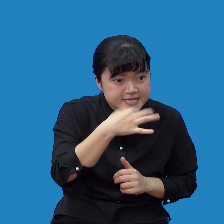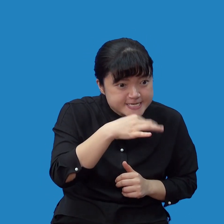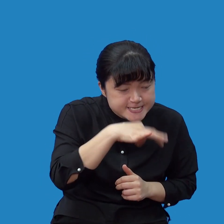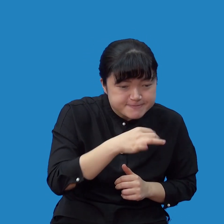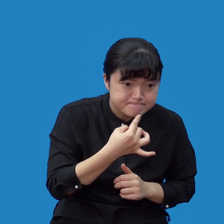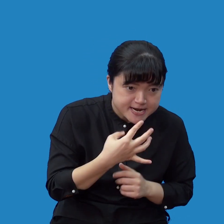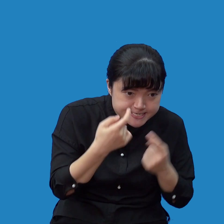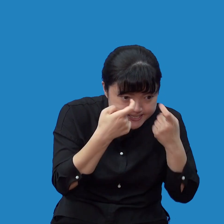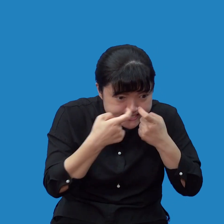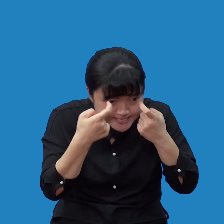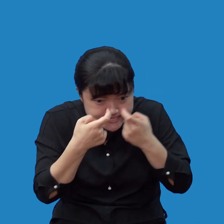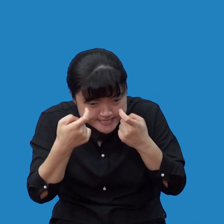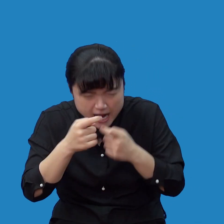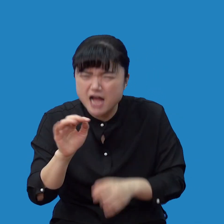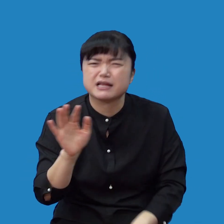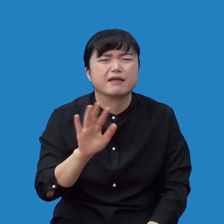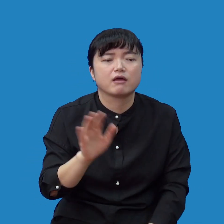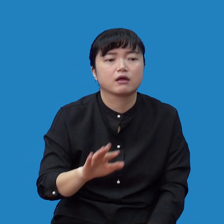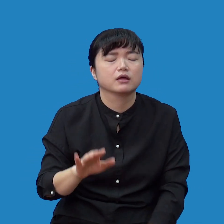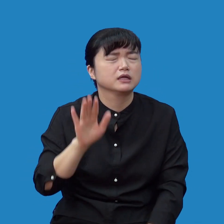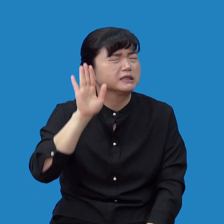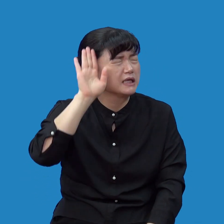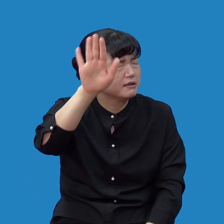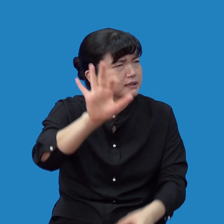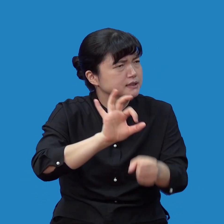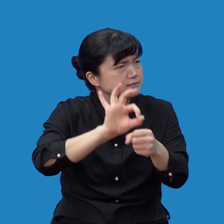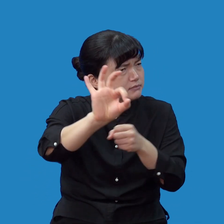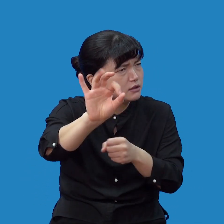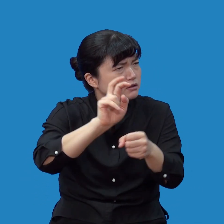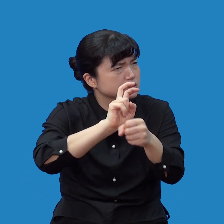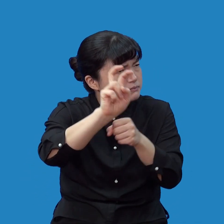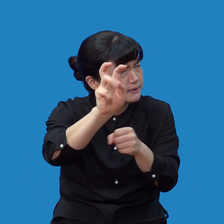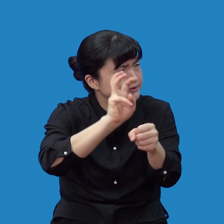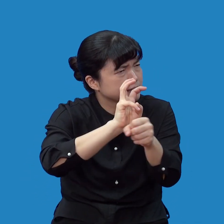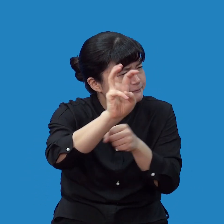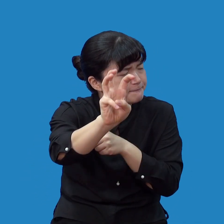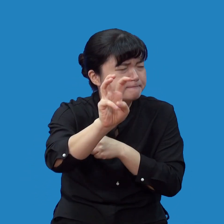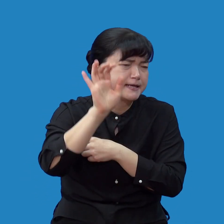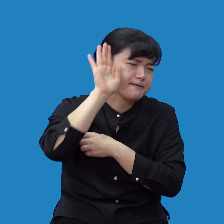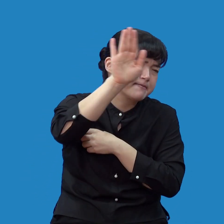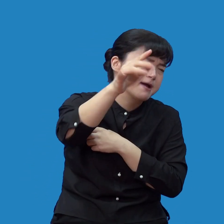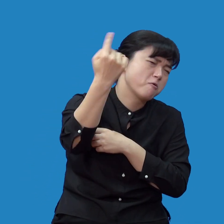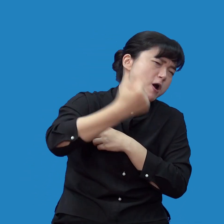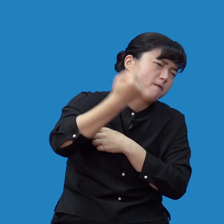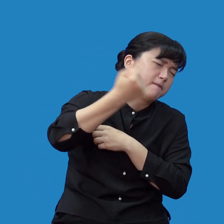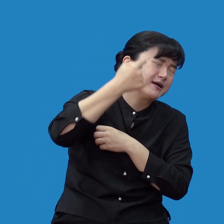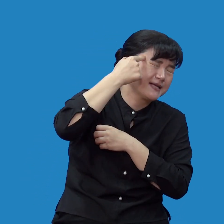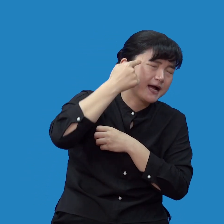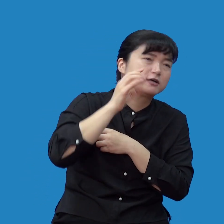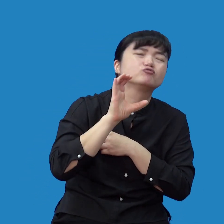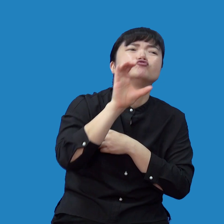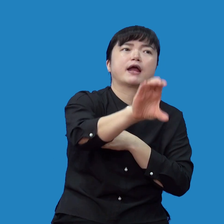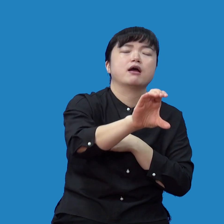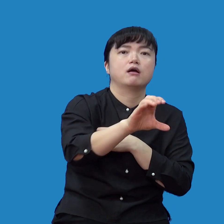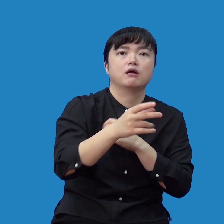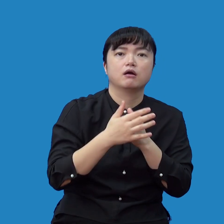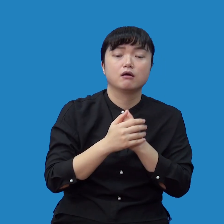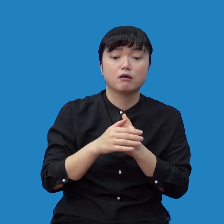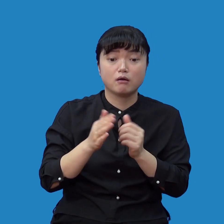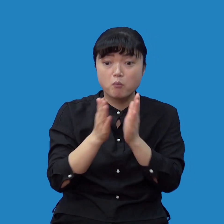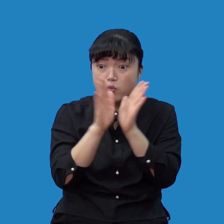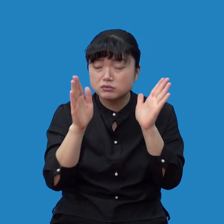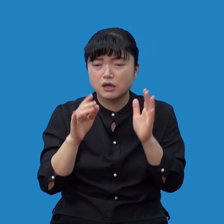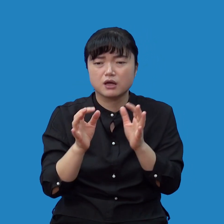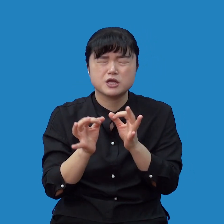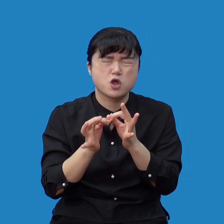않습니다. 최소 10년을 바라보고 투자합니다. 그런데 모세는 10년, 20년이 아니라 영원을